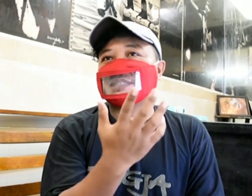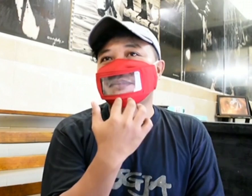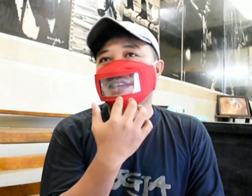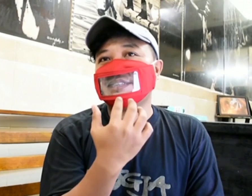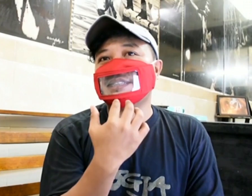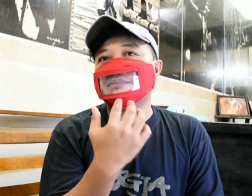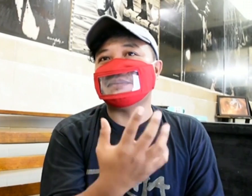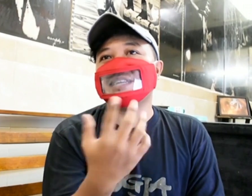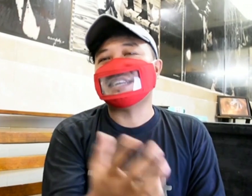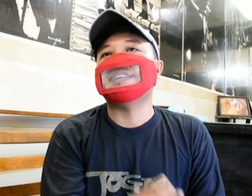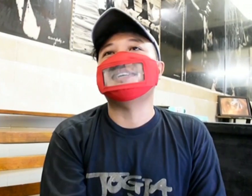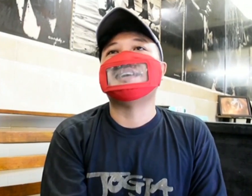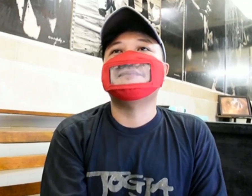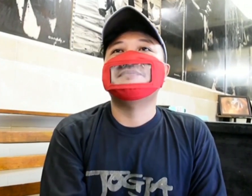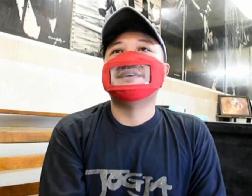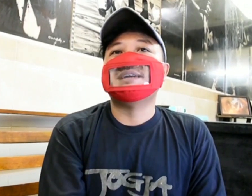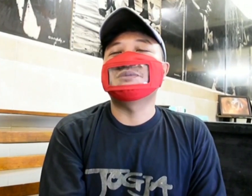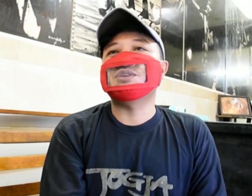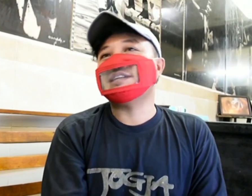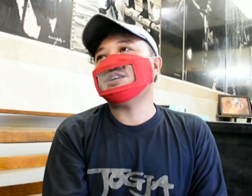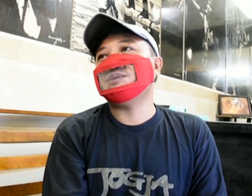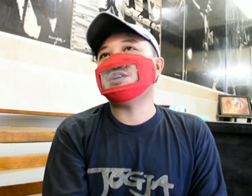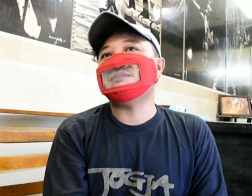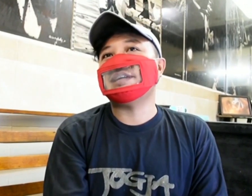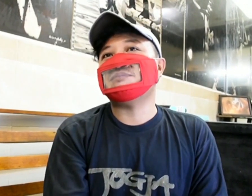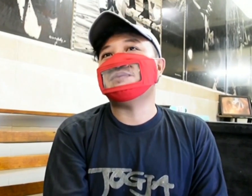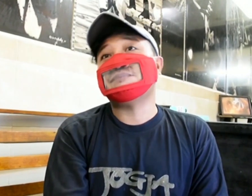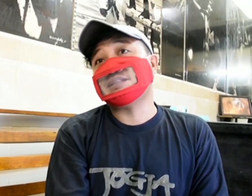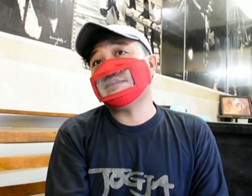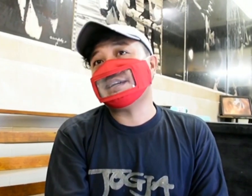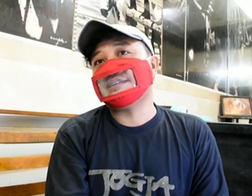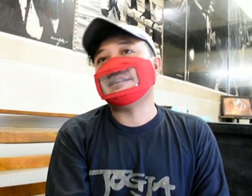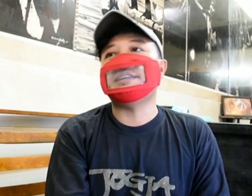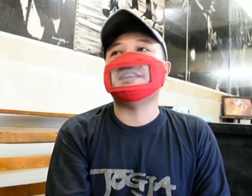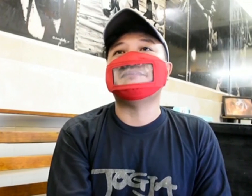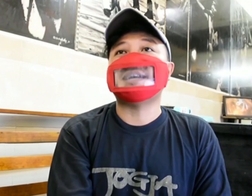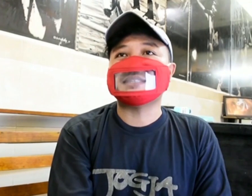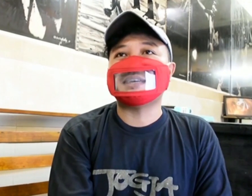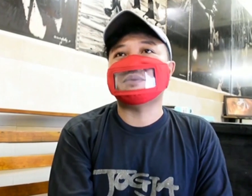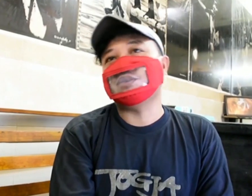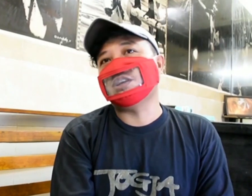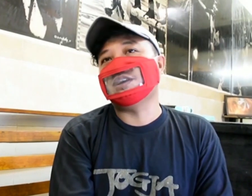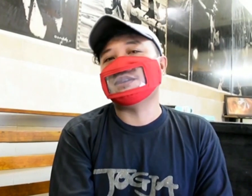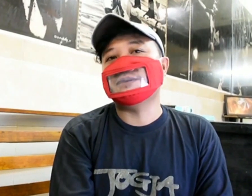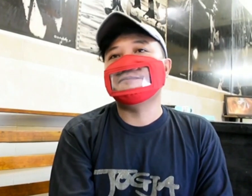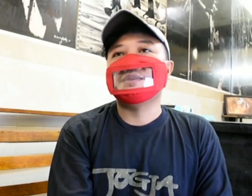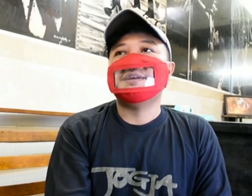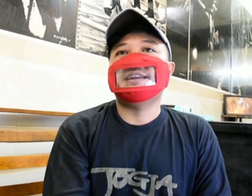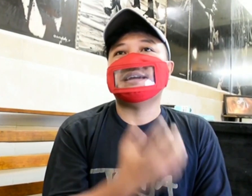los labios para comunicarnos con otras personas. Tengo muchos amigos con discapacidad auditiva y este invento resulta de lo